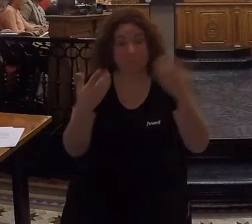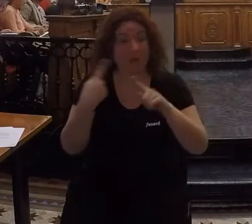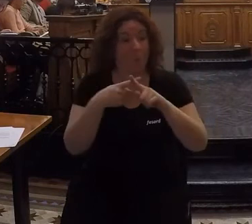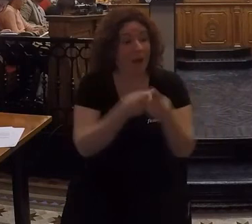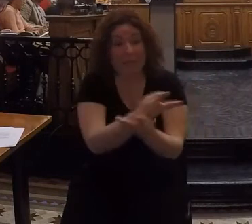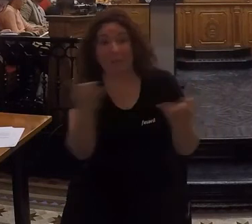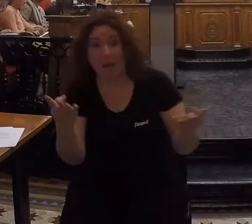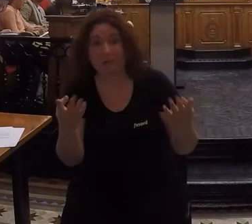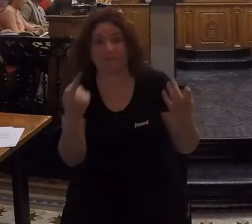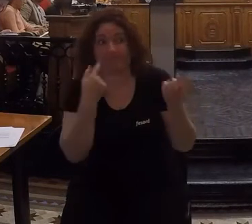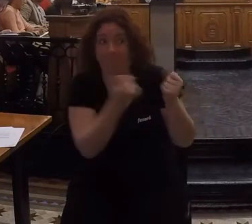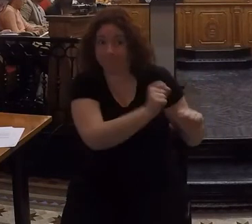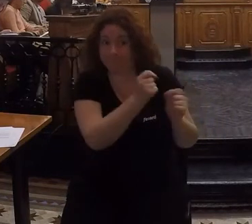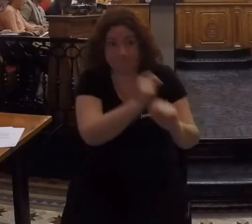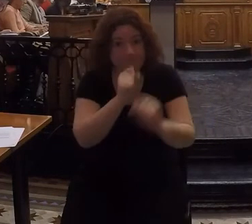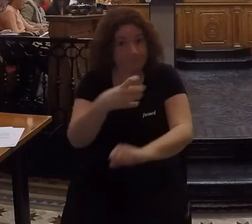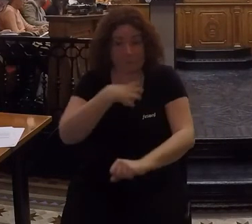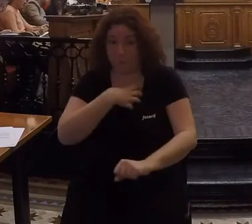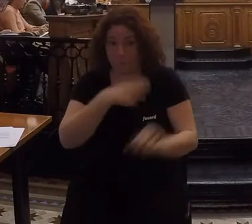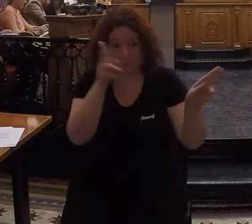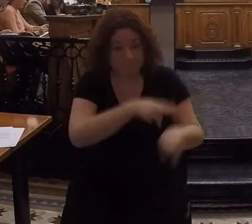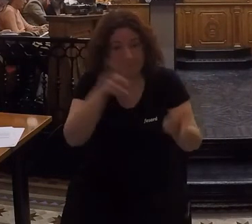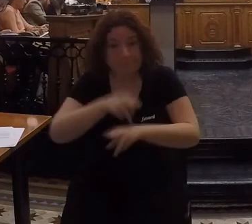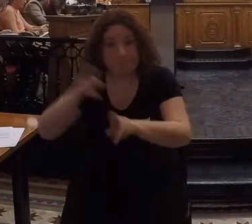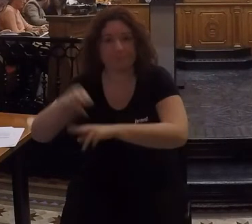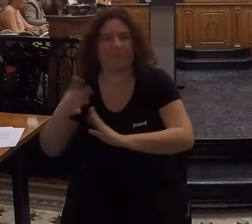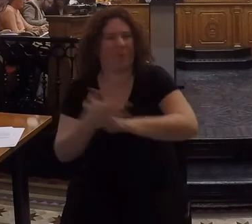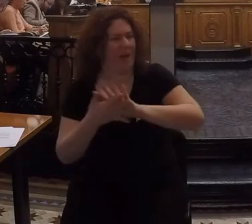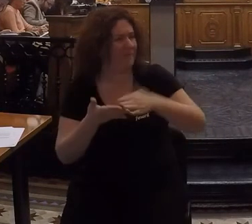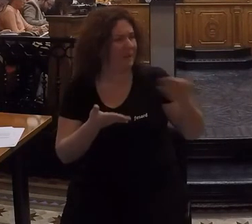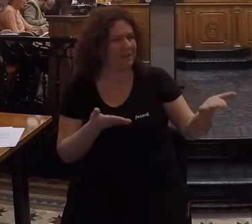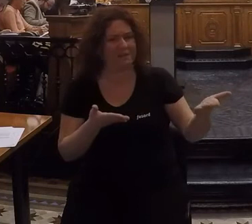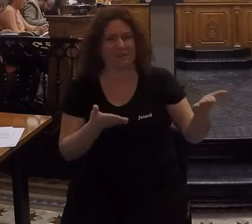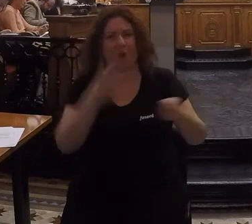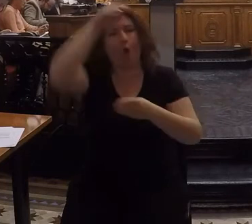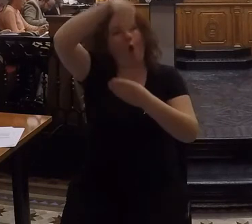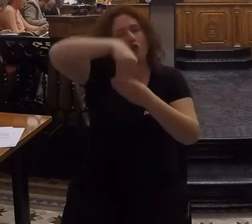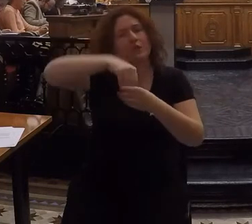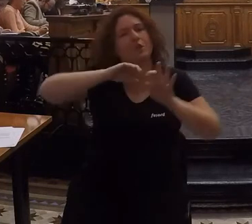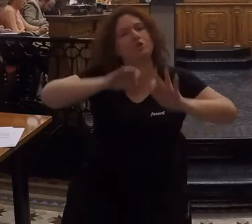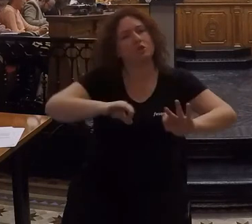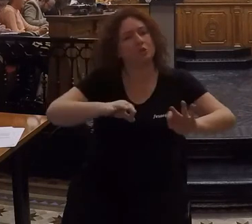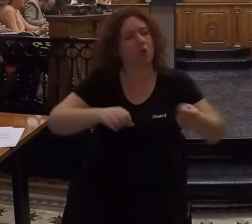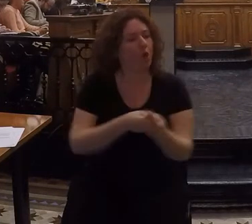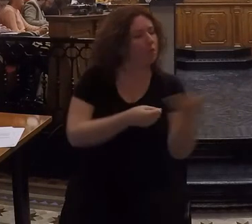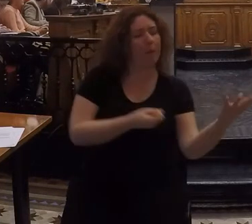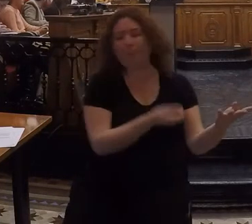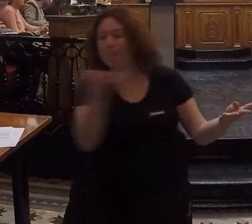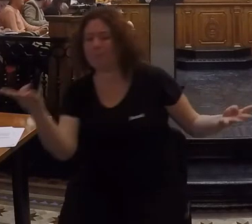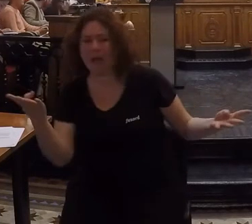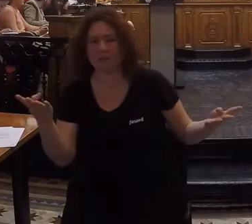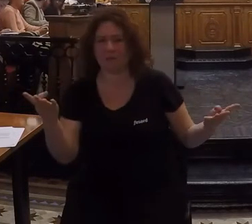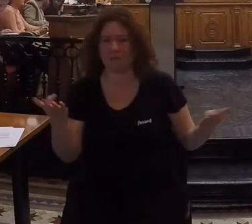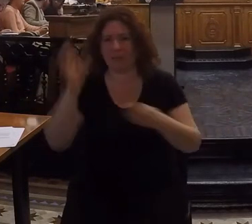lo tanto, no entiendo a qué viene el sacar aquí el contenido de las alegaciones de otros cuando lo que ustedes tienen que hacer